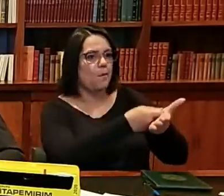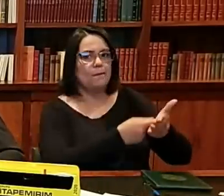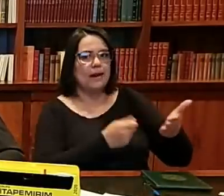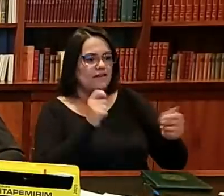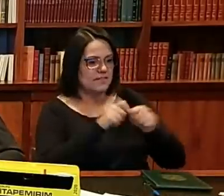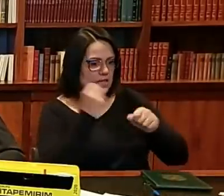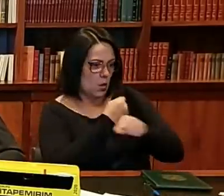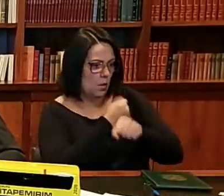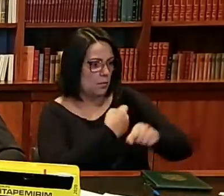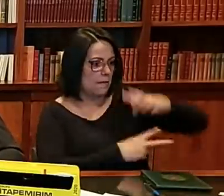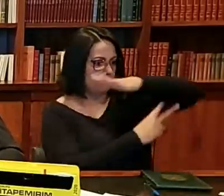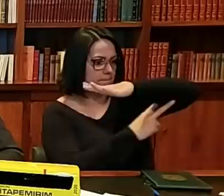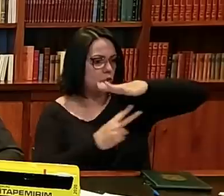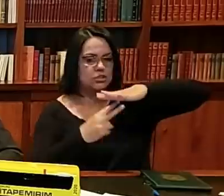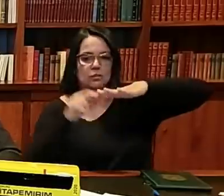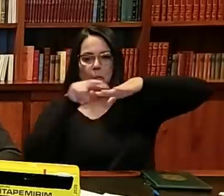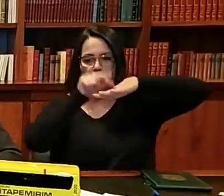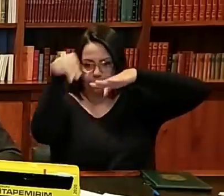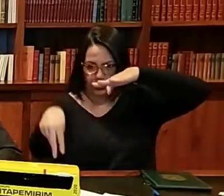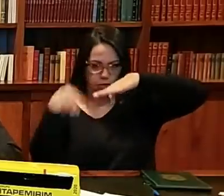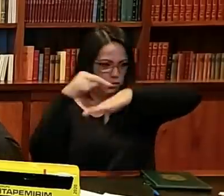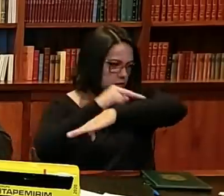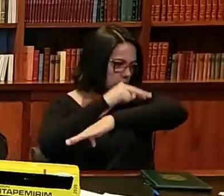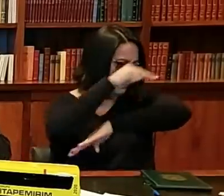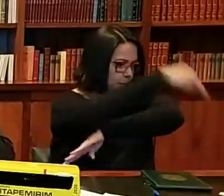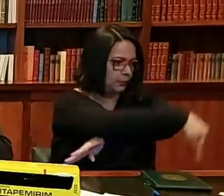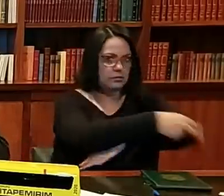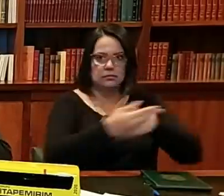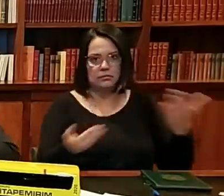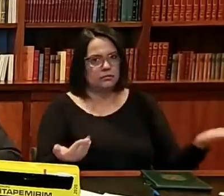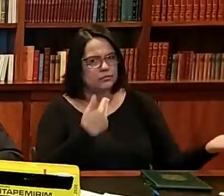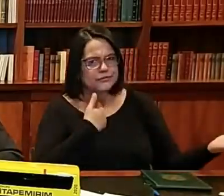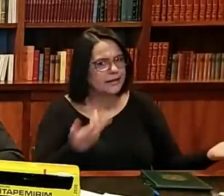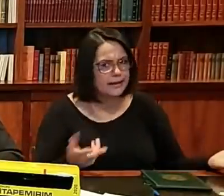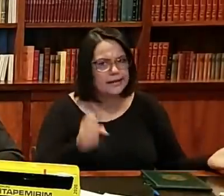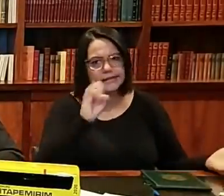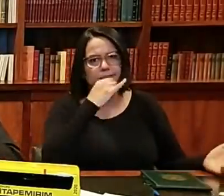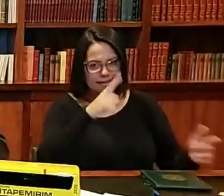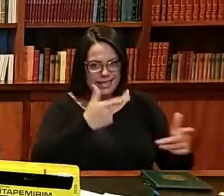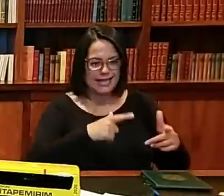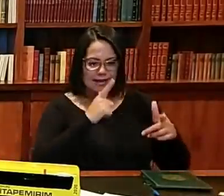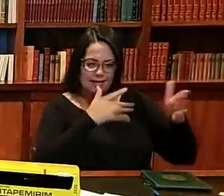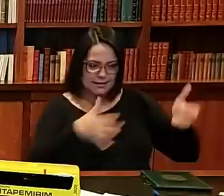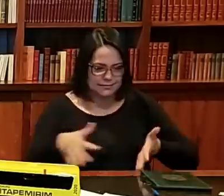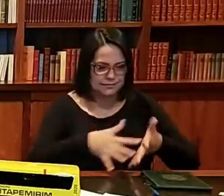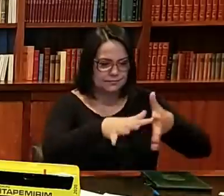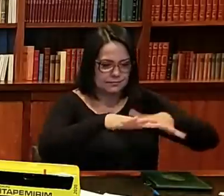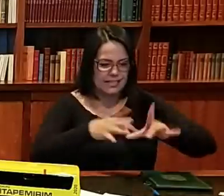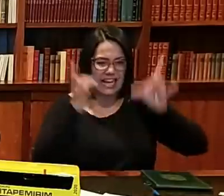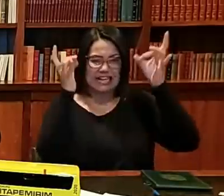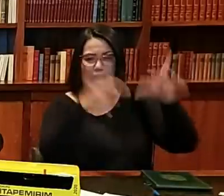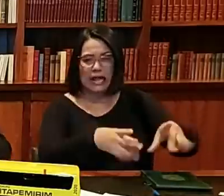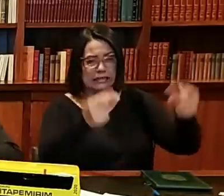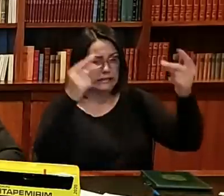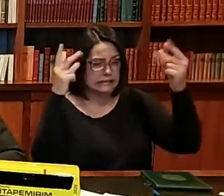nenhum. Por exemplo, nós temos um leito abandonado, está abandonado há décadas, que pega de Santos e vai